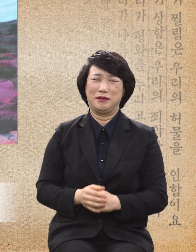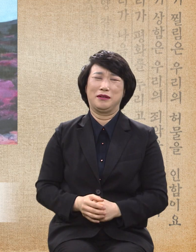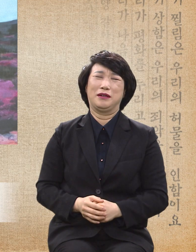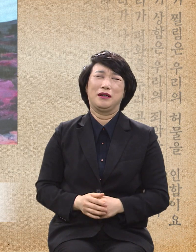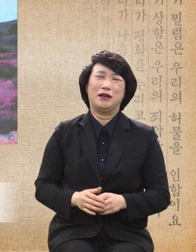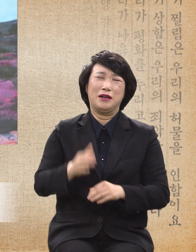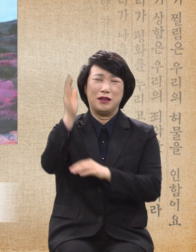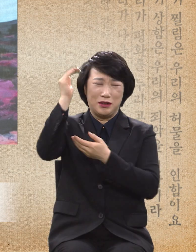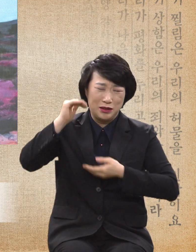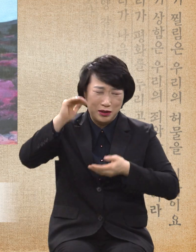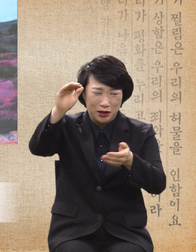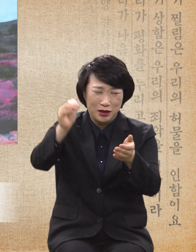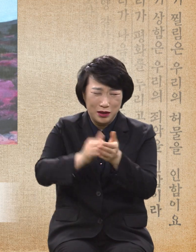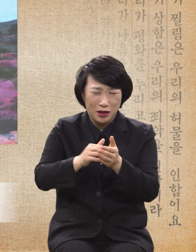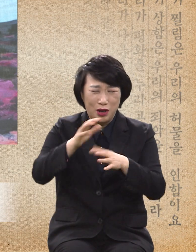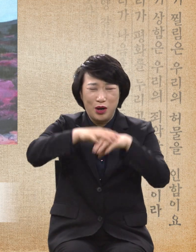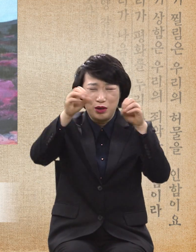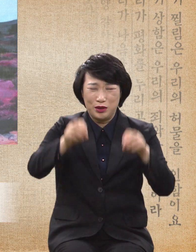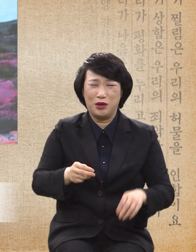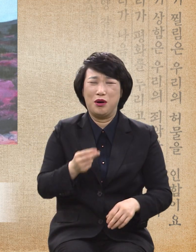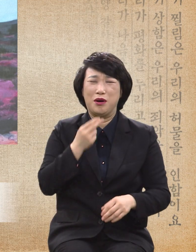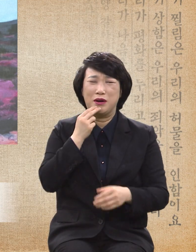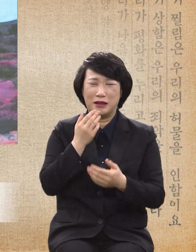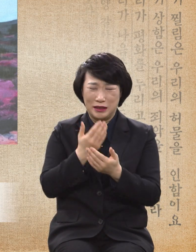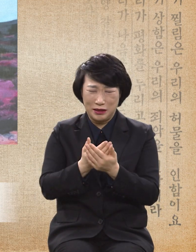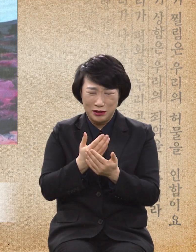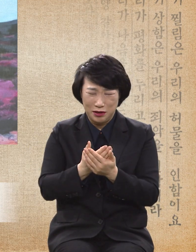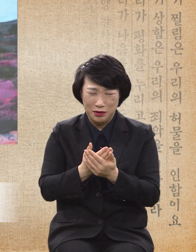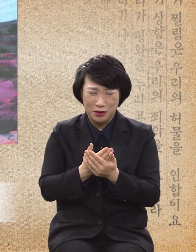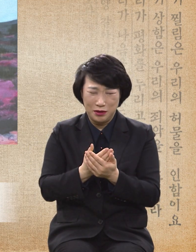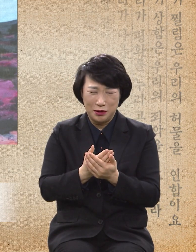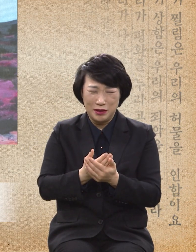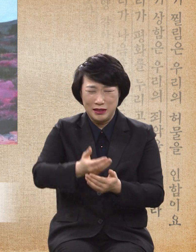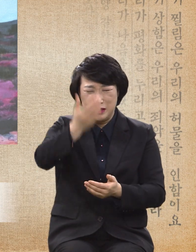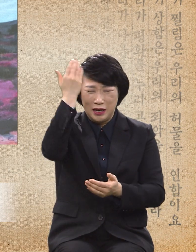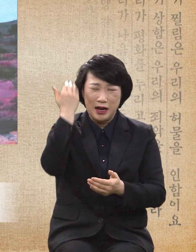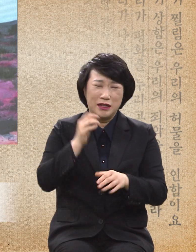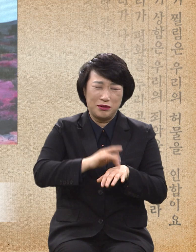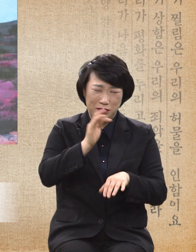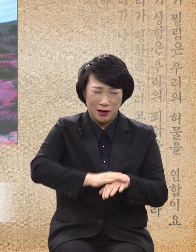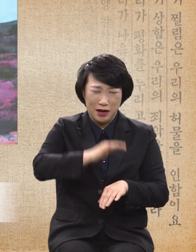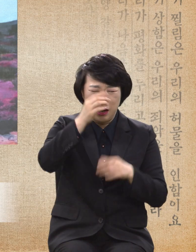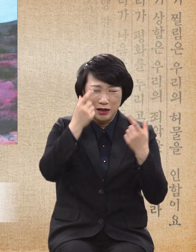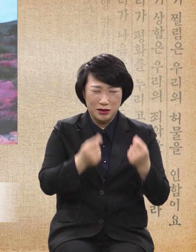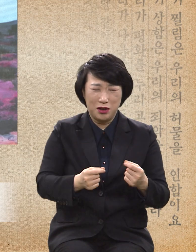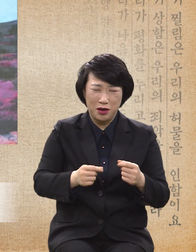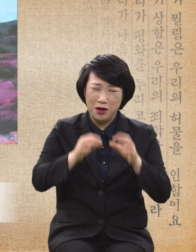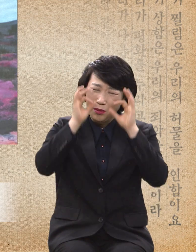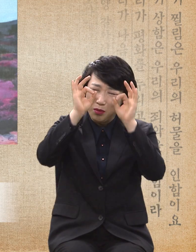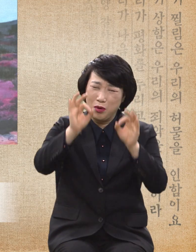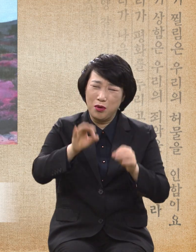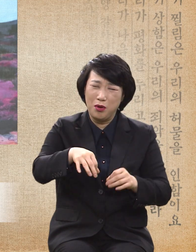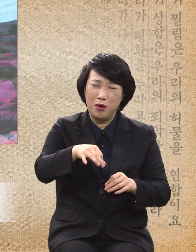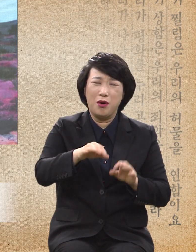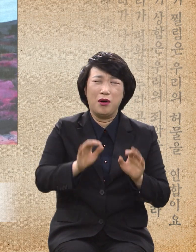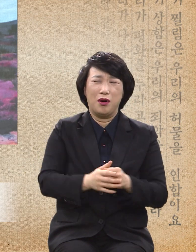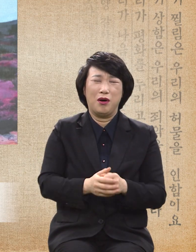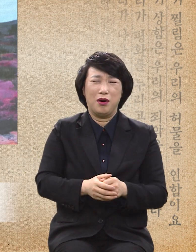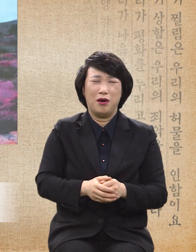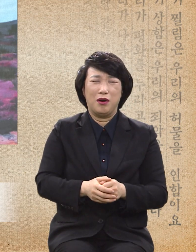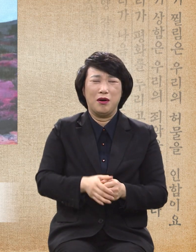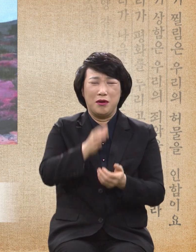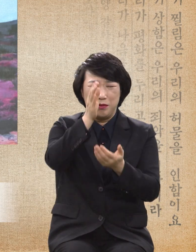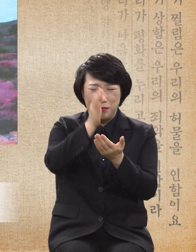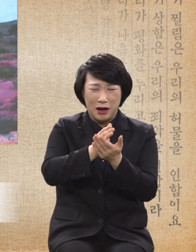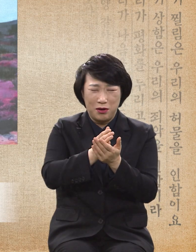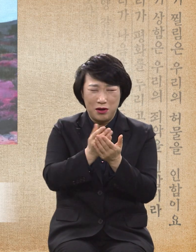전한 말씀이 헛되지 않게 하시고 옛 구선처럼 듣지 않게 하시고 빈 그릇에